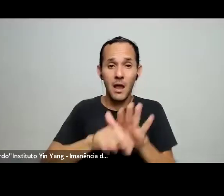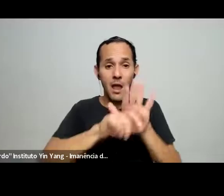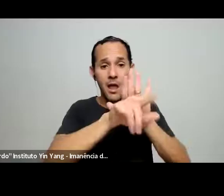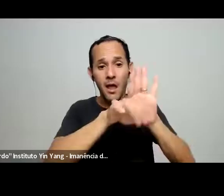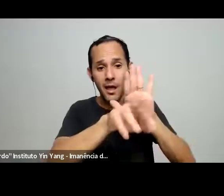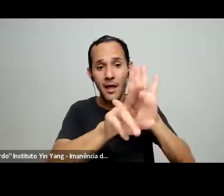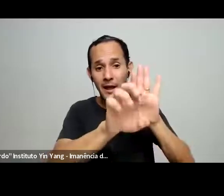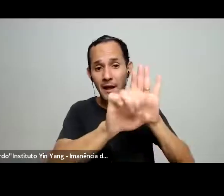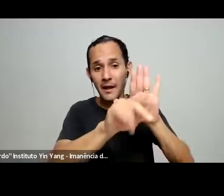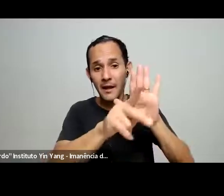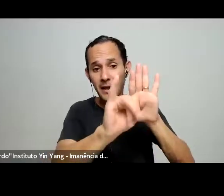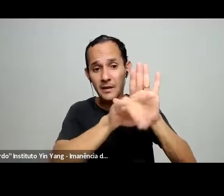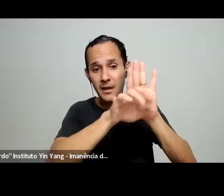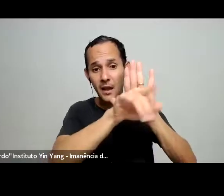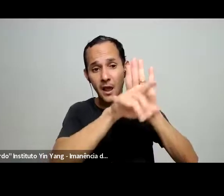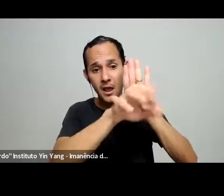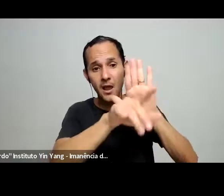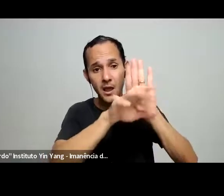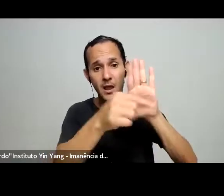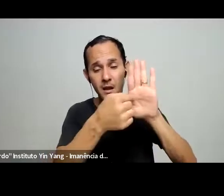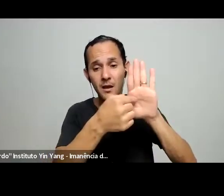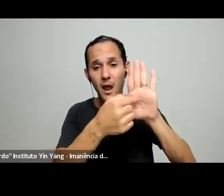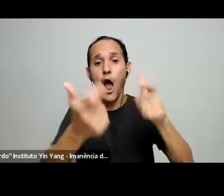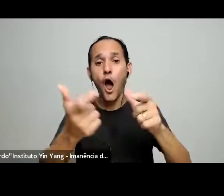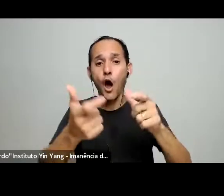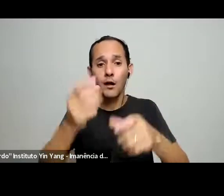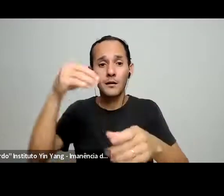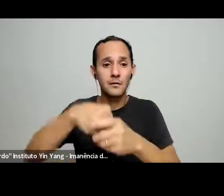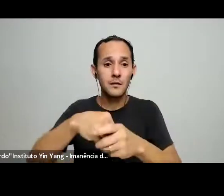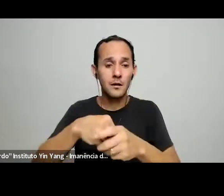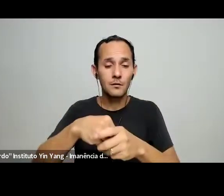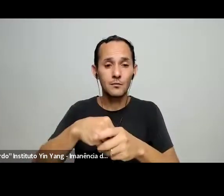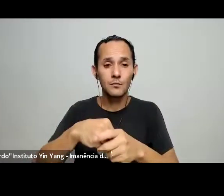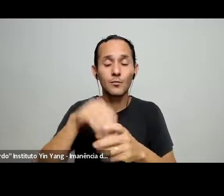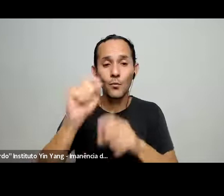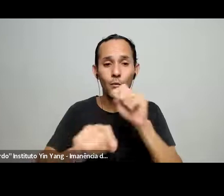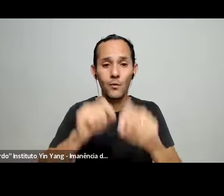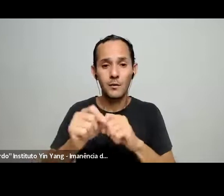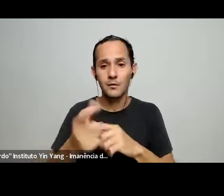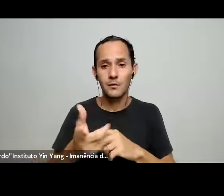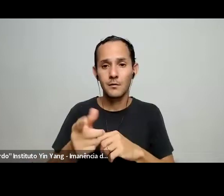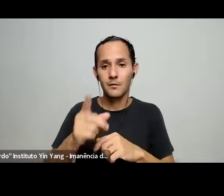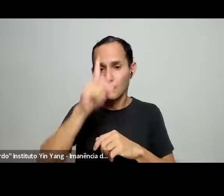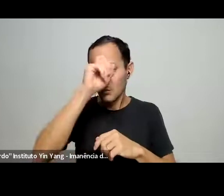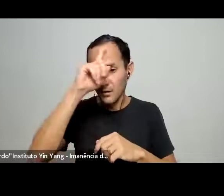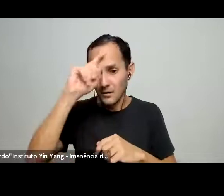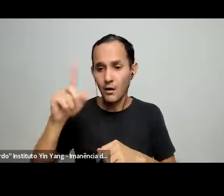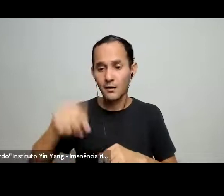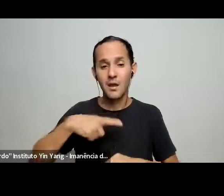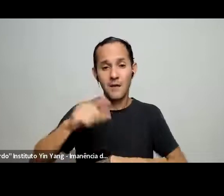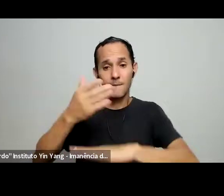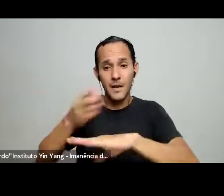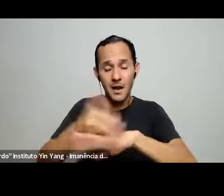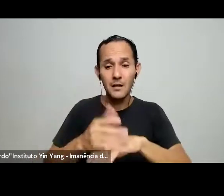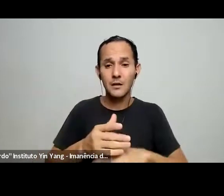os enfermeiros aplicam Reiki em diversos hospitais. O Hospital Einstein é um que há muitos anos já pratica. Goiás tem um